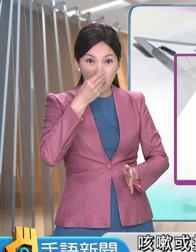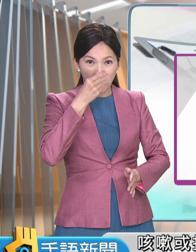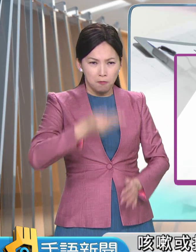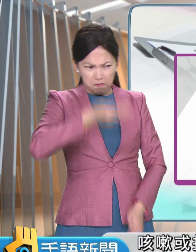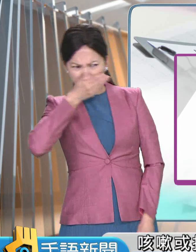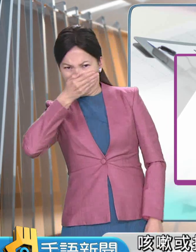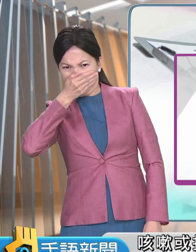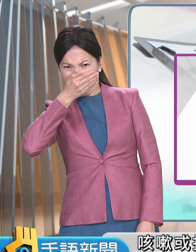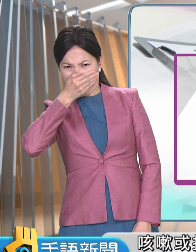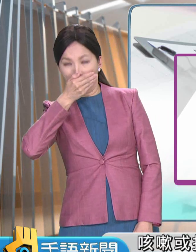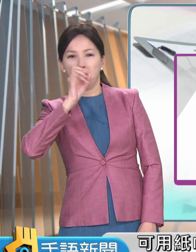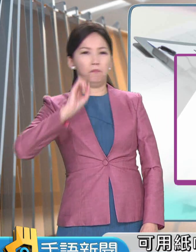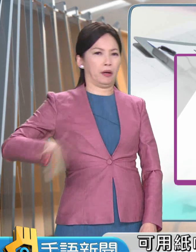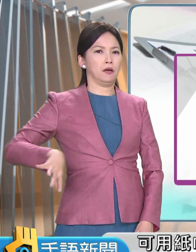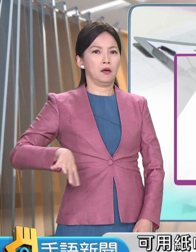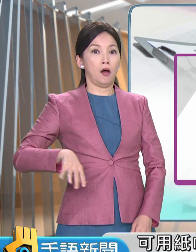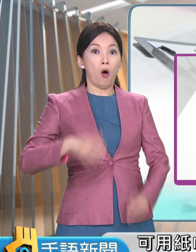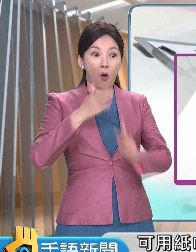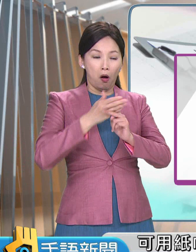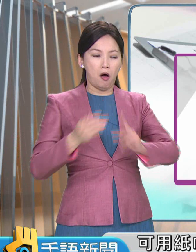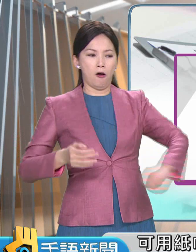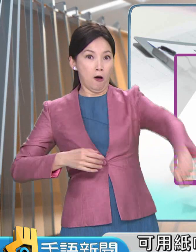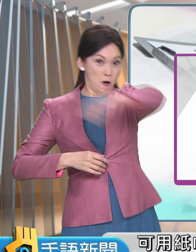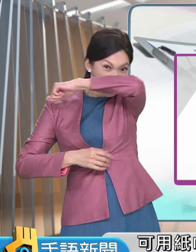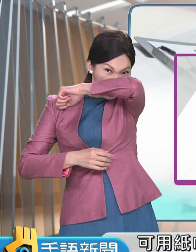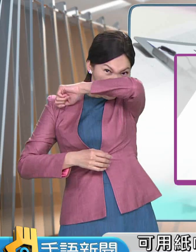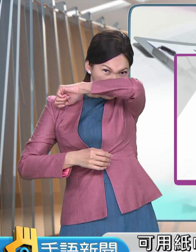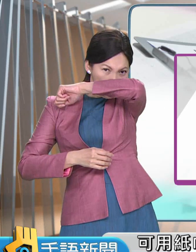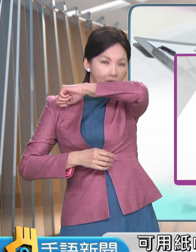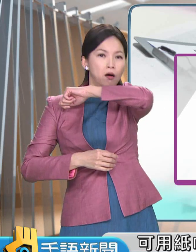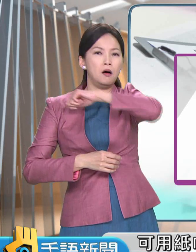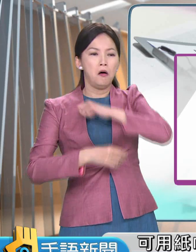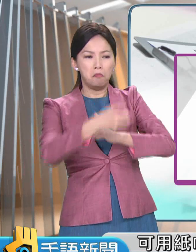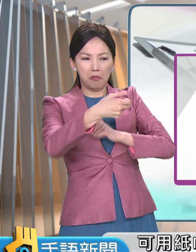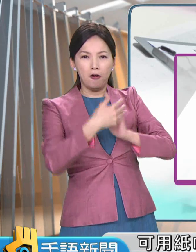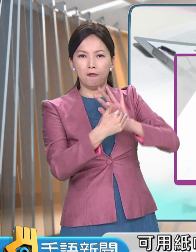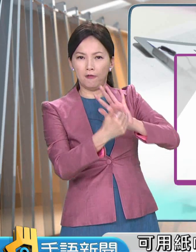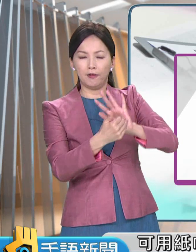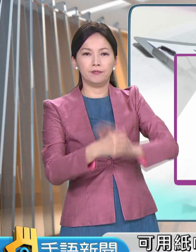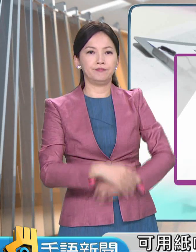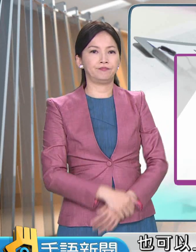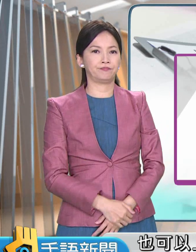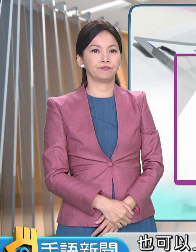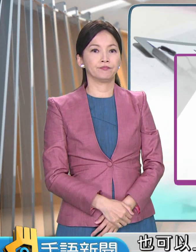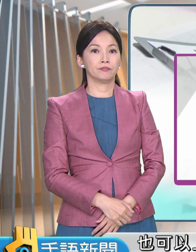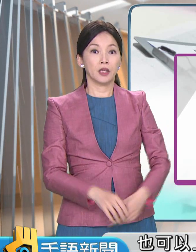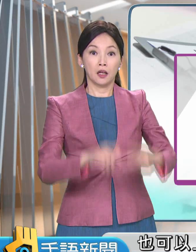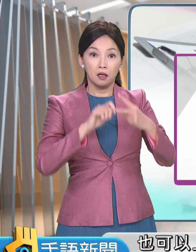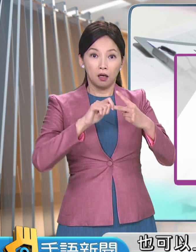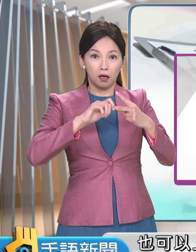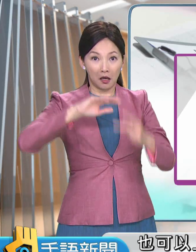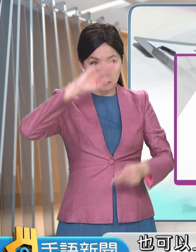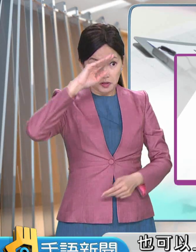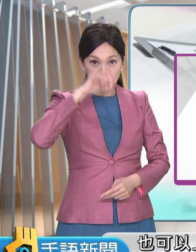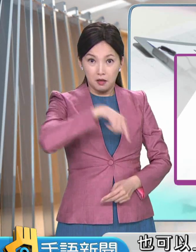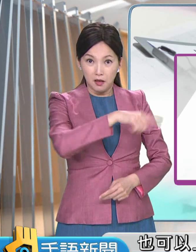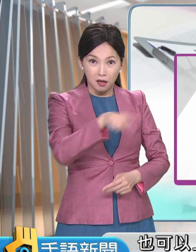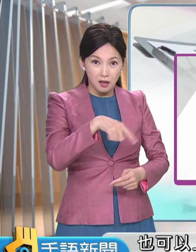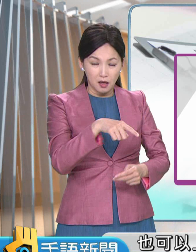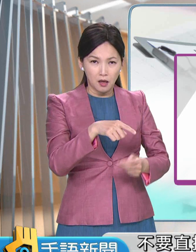喷嚏时，可以用纸巾盖住口鼻，并且马上丢弃，也可以用上臂或手肘来代替，不要直接